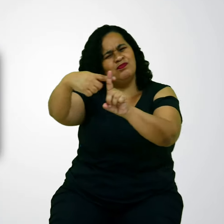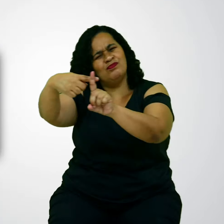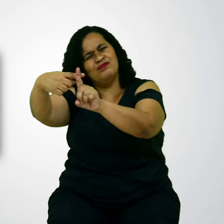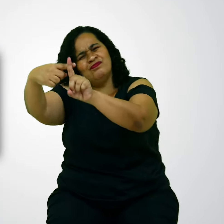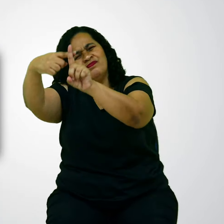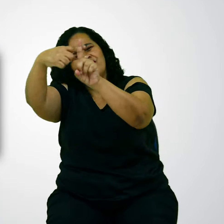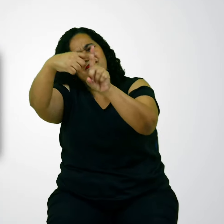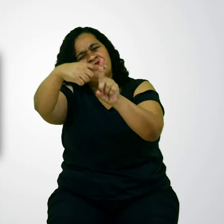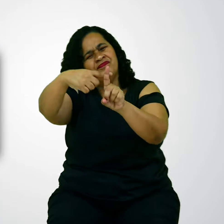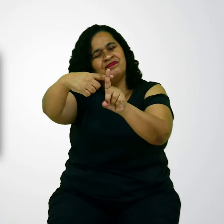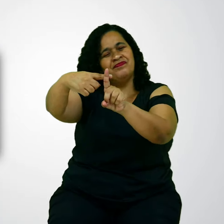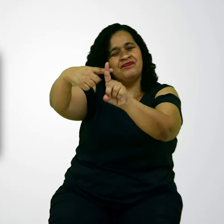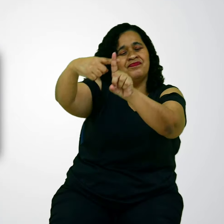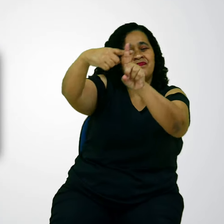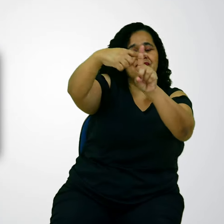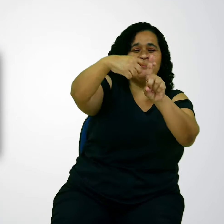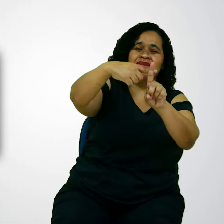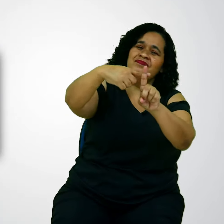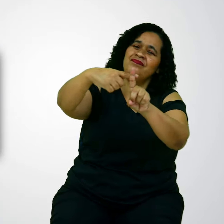cruz para